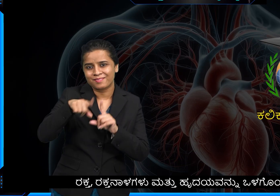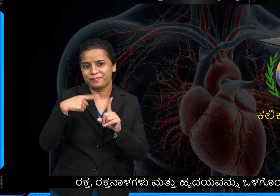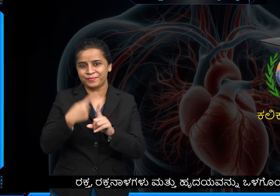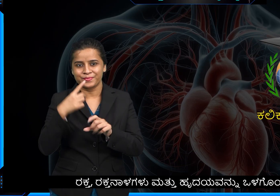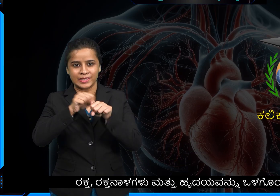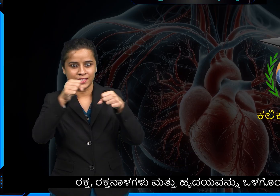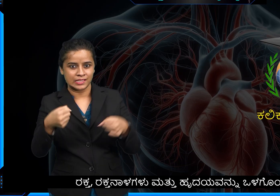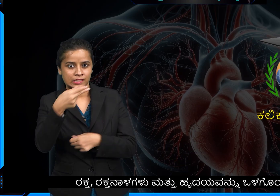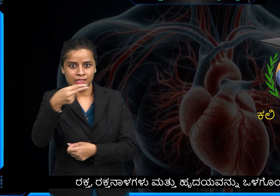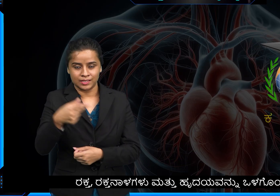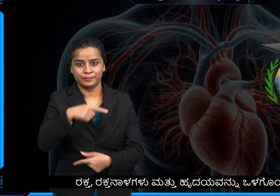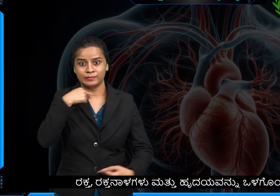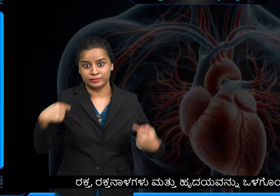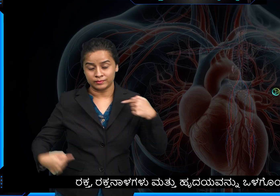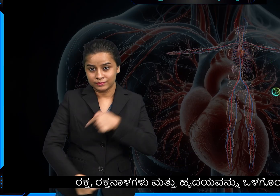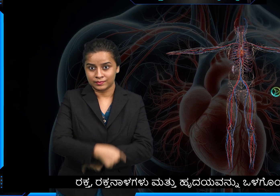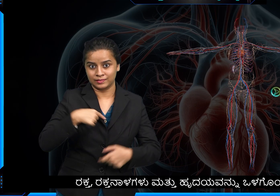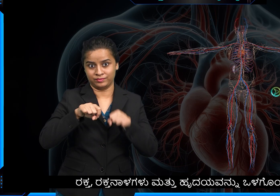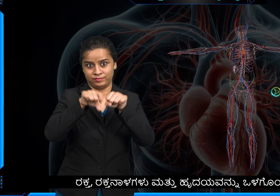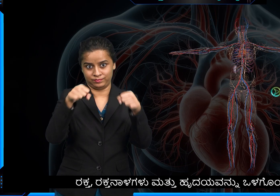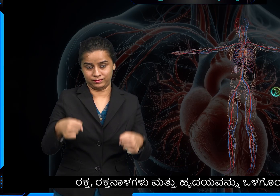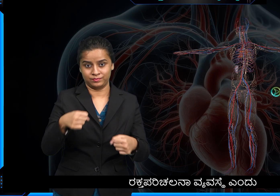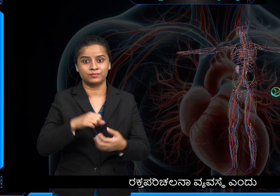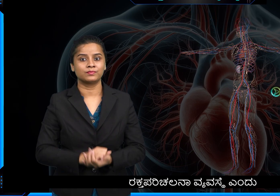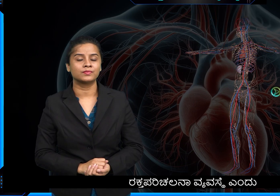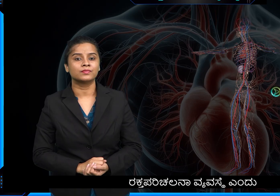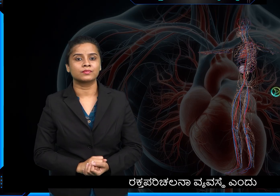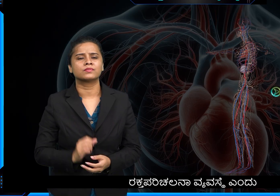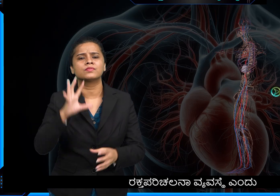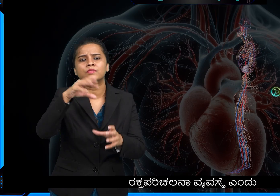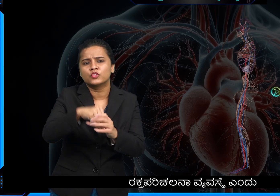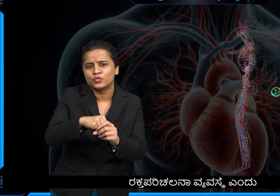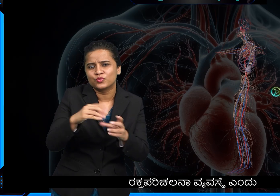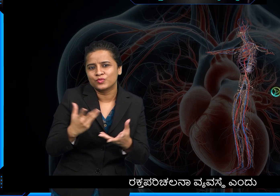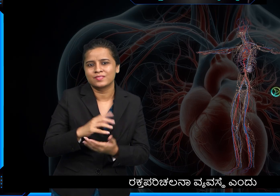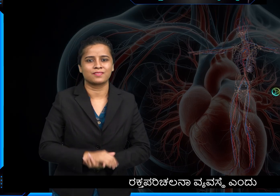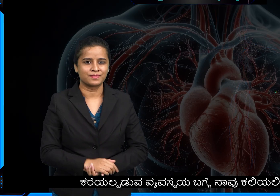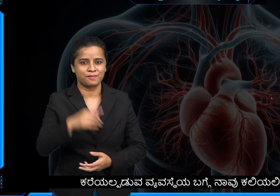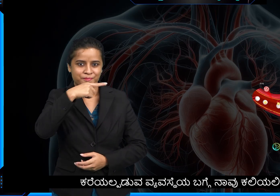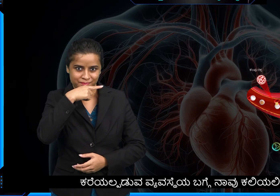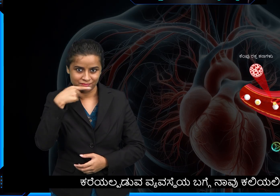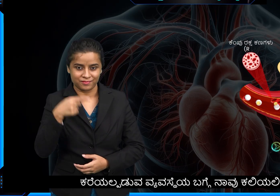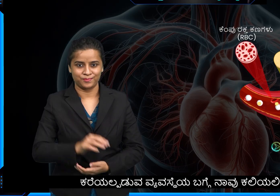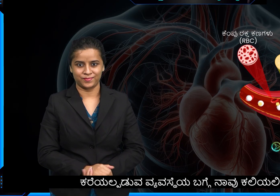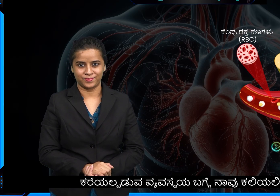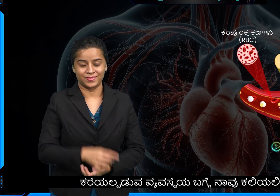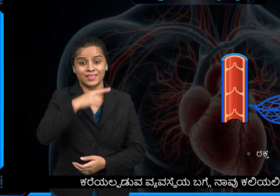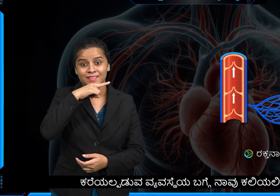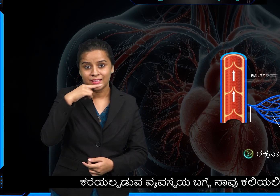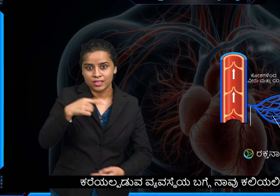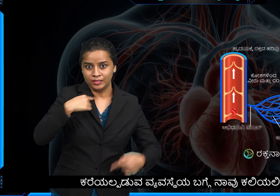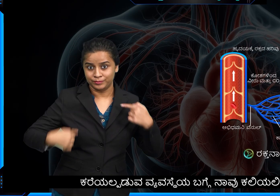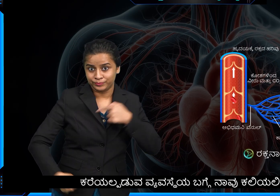ರಕ್ತನಾಳಗಳು ಮತ್ತು ಹೃದಯವನ್ನು ಒಳಗೊಂಡಿರುವ ರಕ್ತ ಪರಿಚಲನಾ ವ್ಯವಸ್ಥೆ ಎಂದು ಕರೆಯಲ್ಪಡುವ